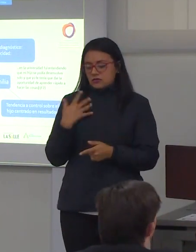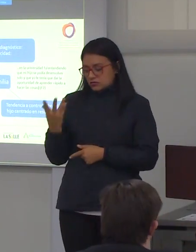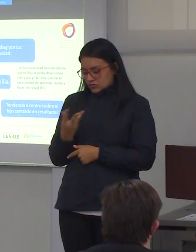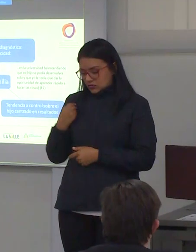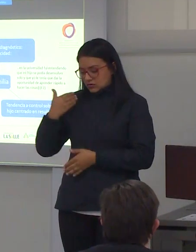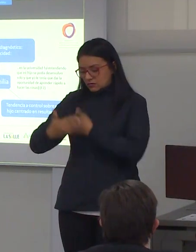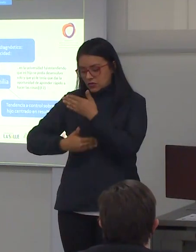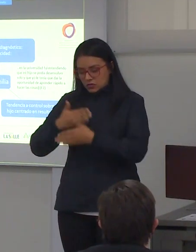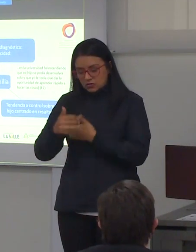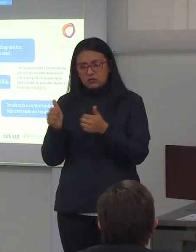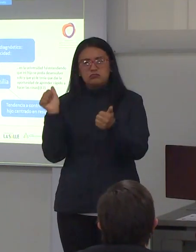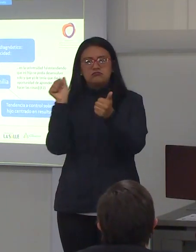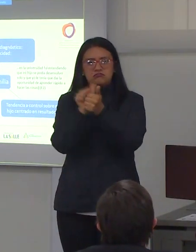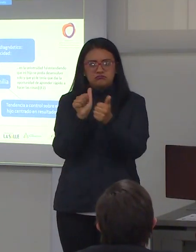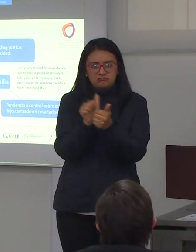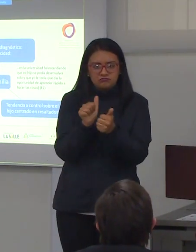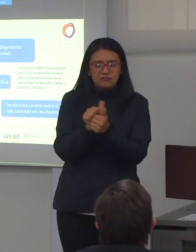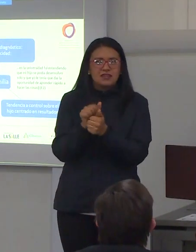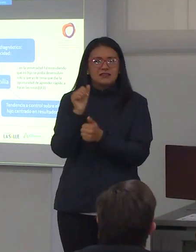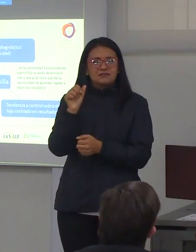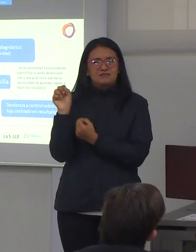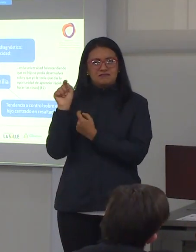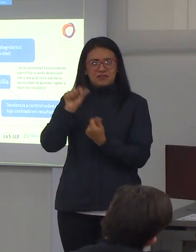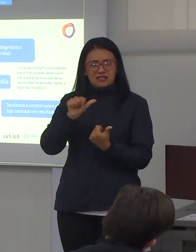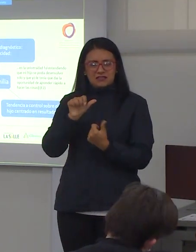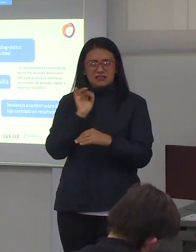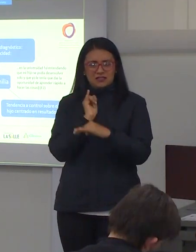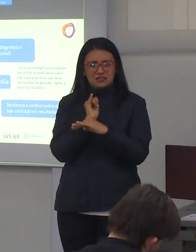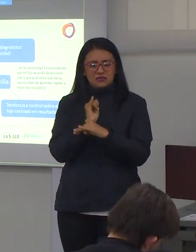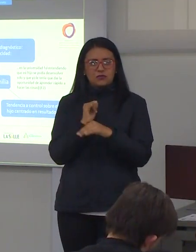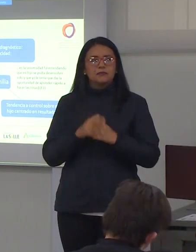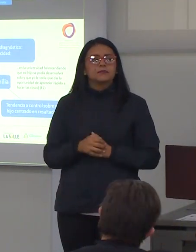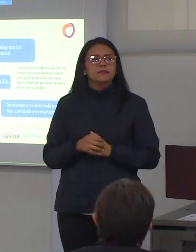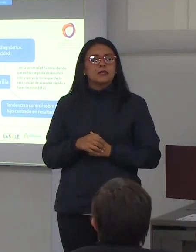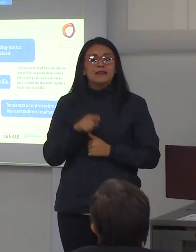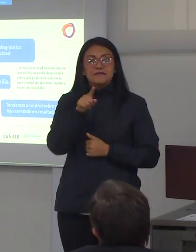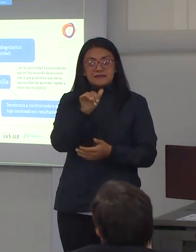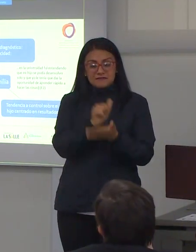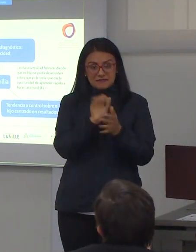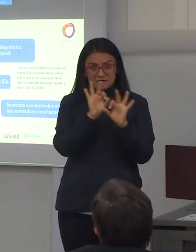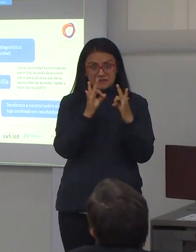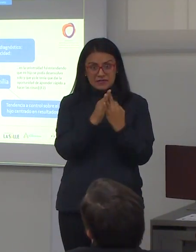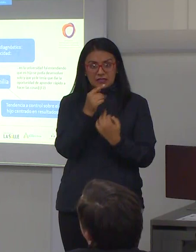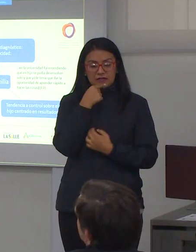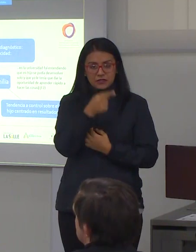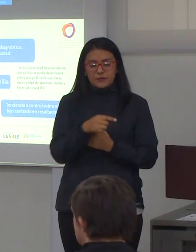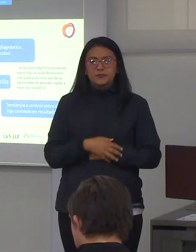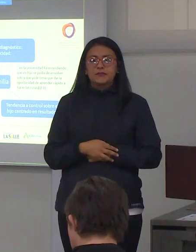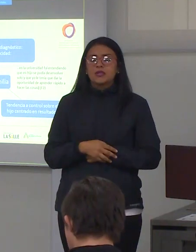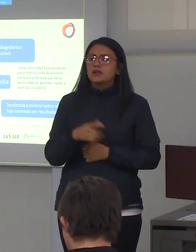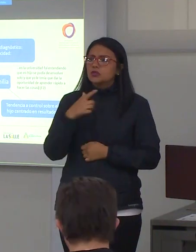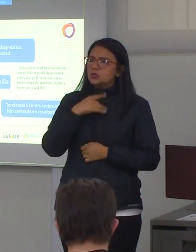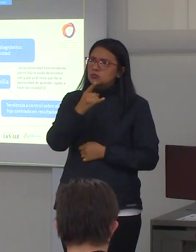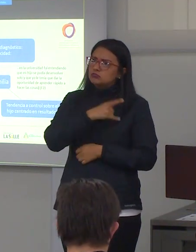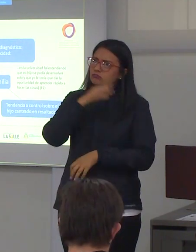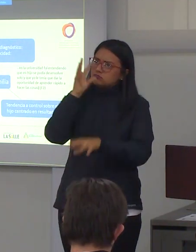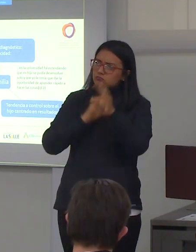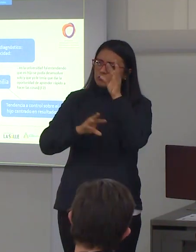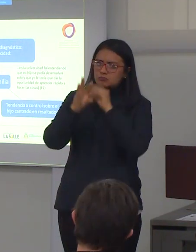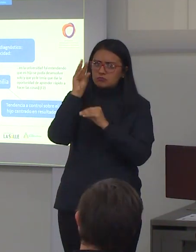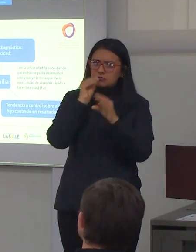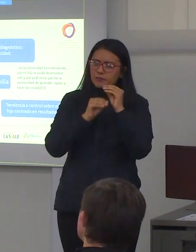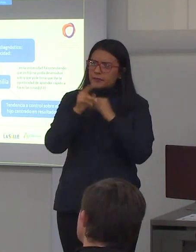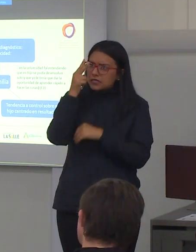apoyo que se dio desde bienestar institucional entonces esta misma familia decía en la universidad fui aprendiendo que mi hijo